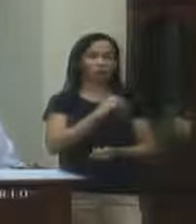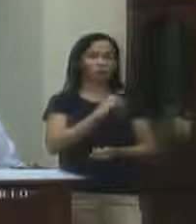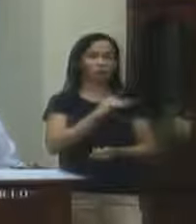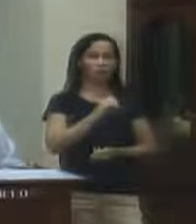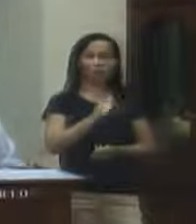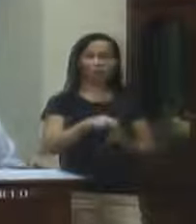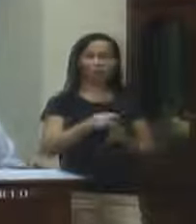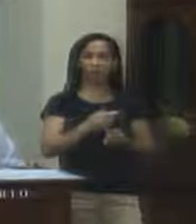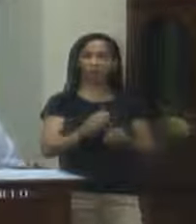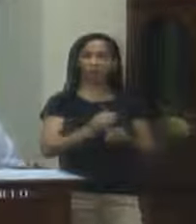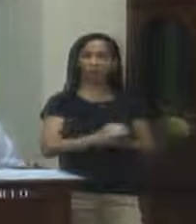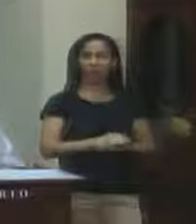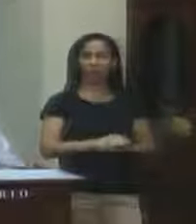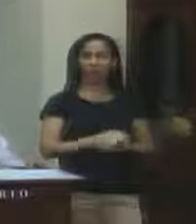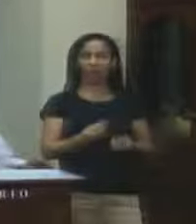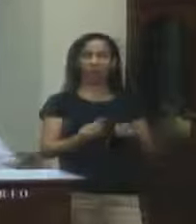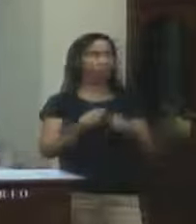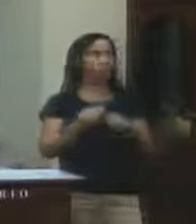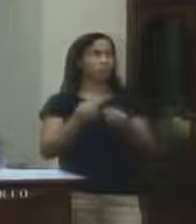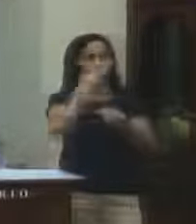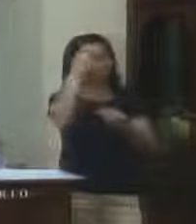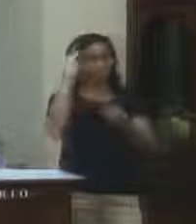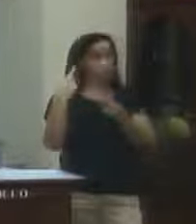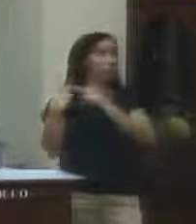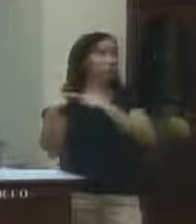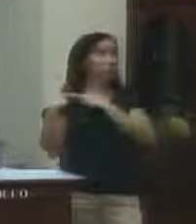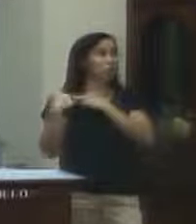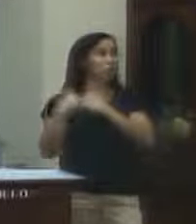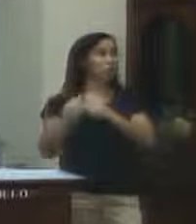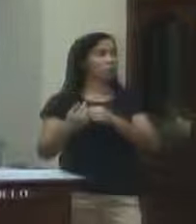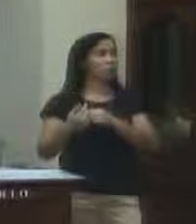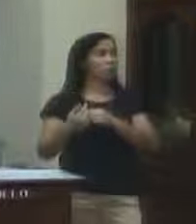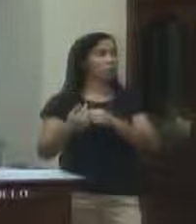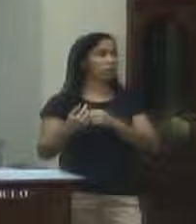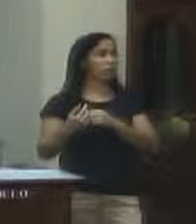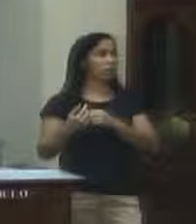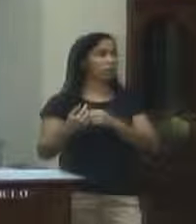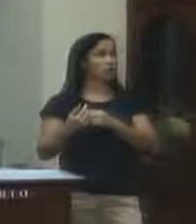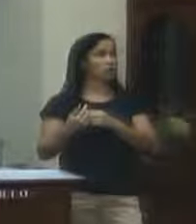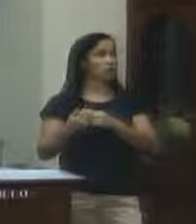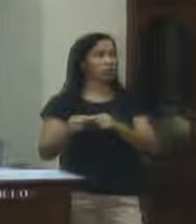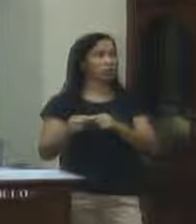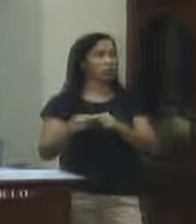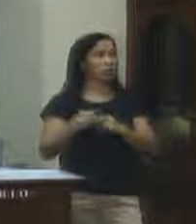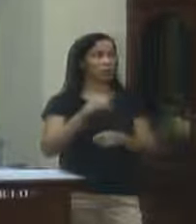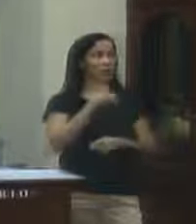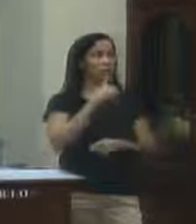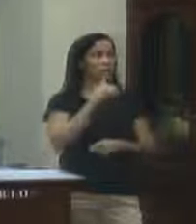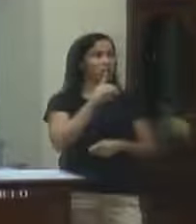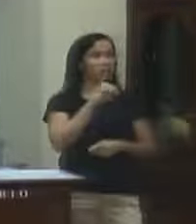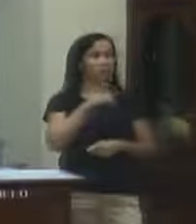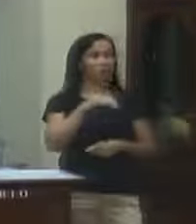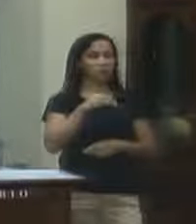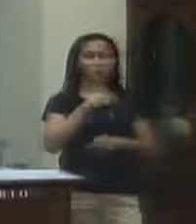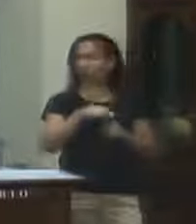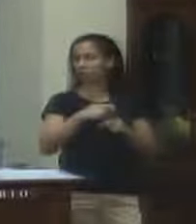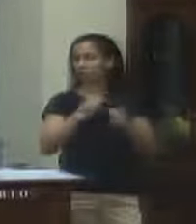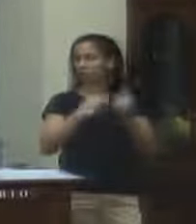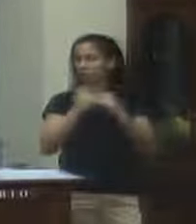conhecimento da pessoa responsável, questionou, ela levou ao conhecimento da Denise, pediu para conversar com o